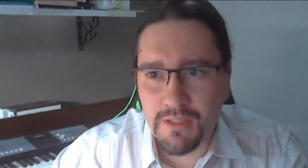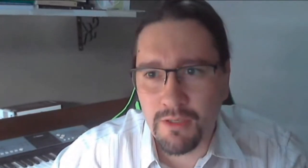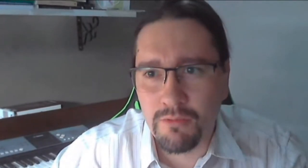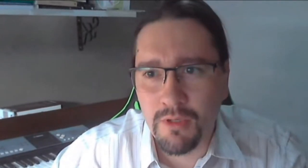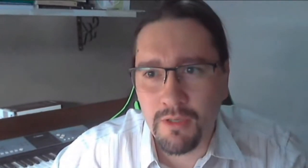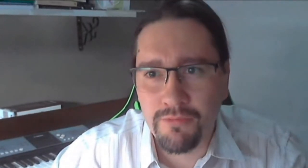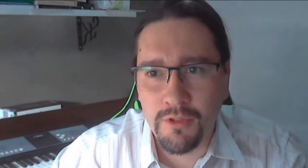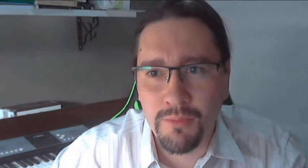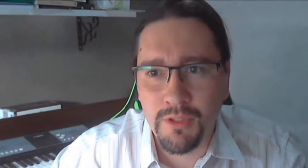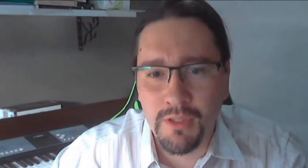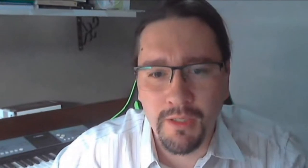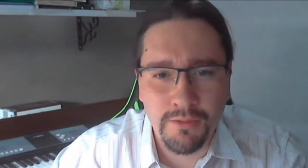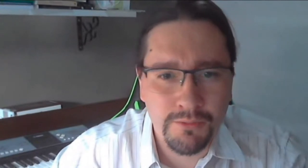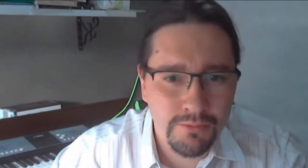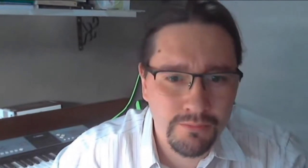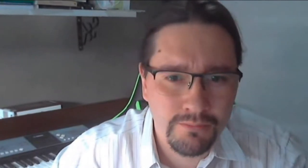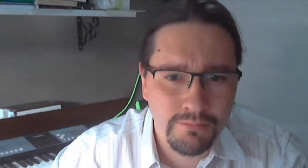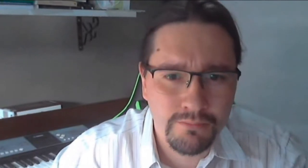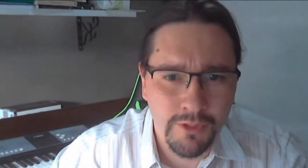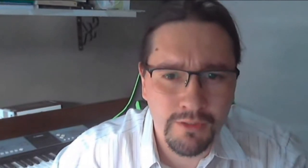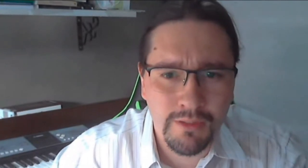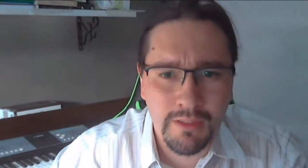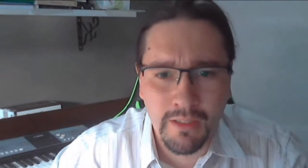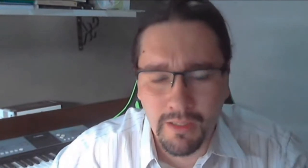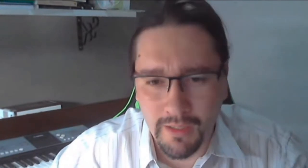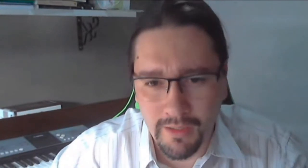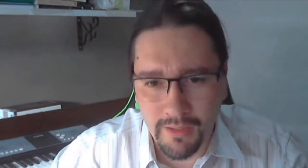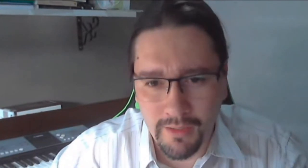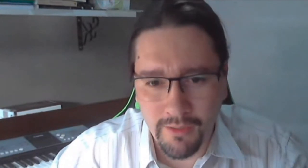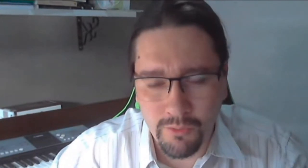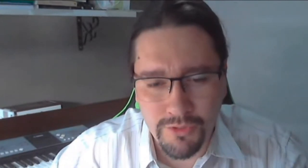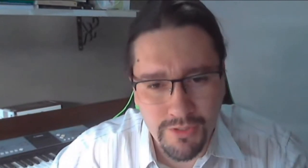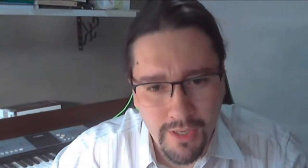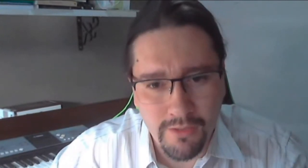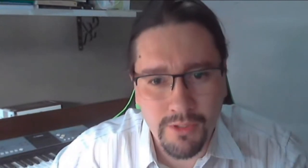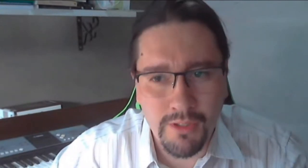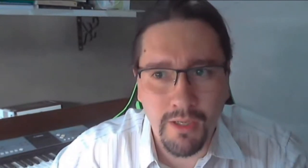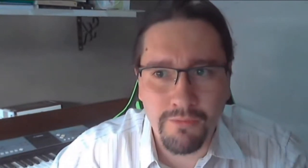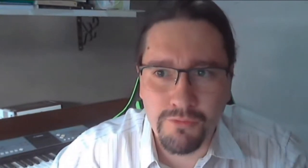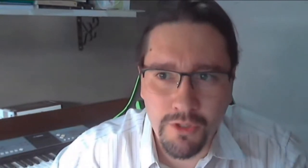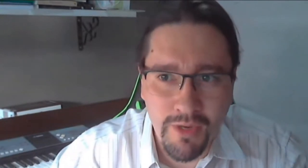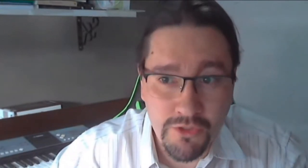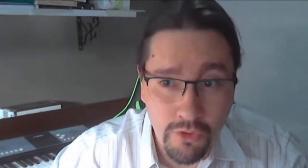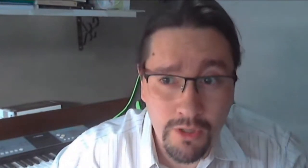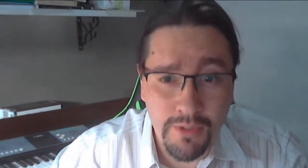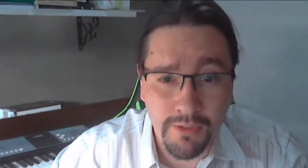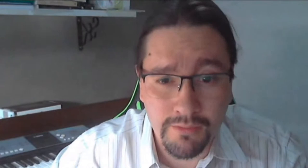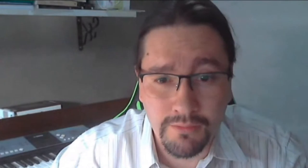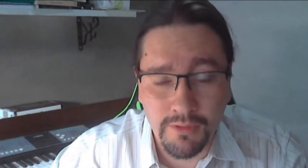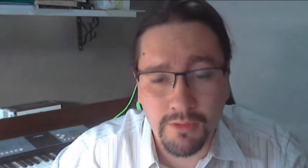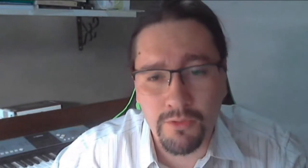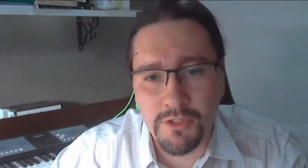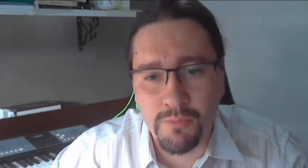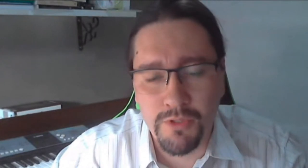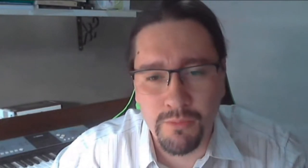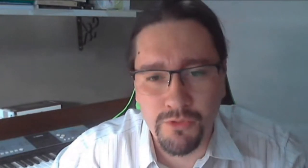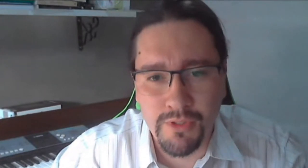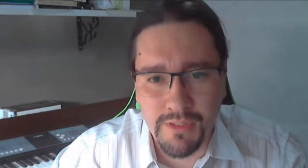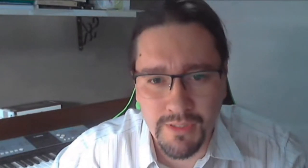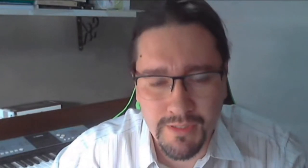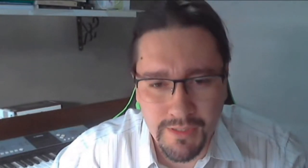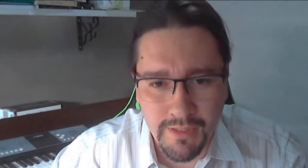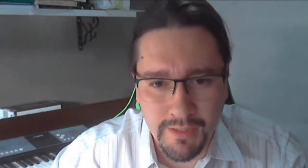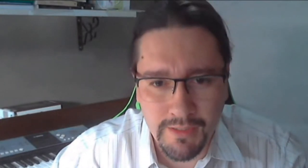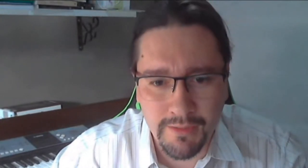poucos a licenciatura ela foi me ganhando, né. Eu considero que é a função mais nobre que nós